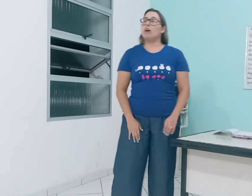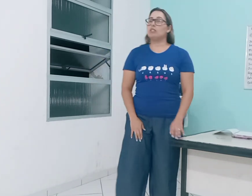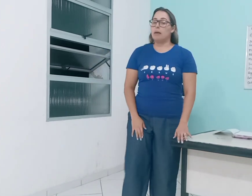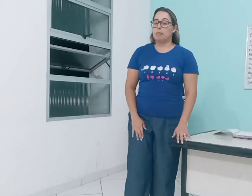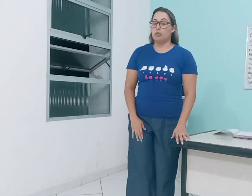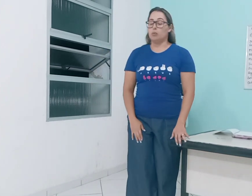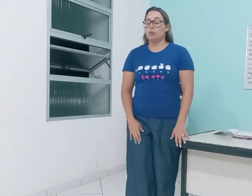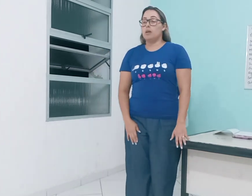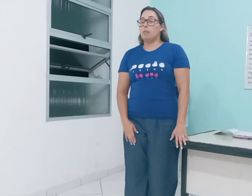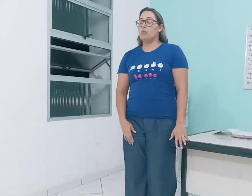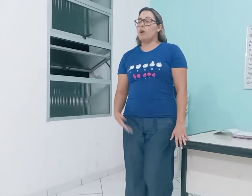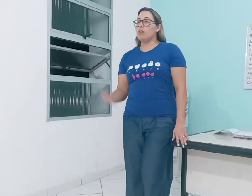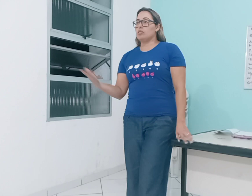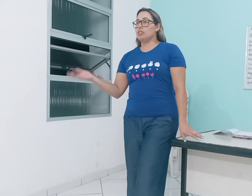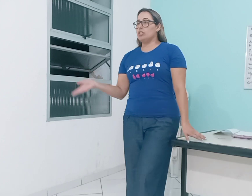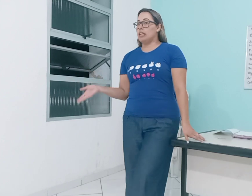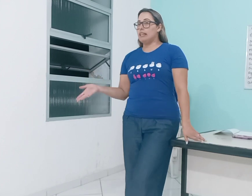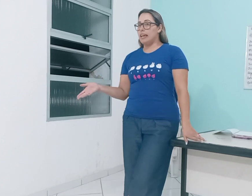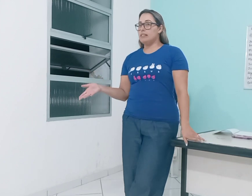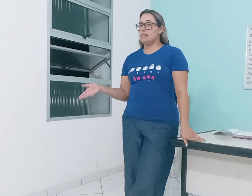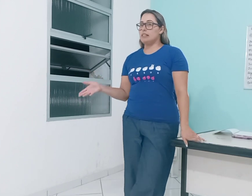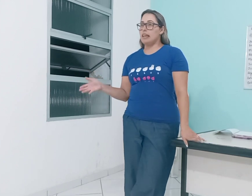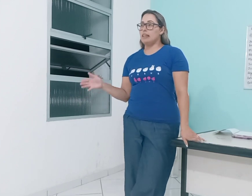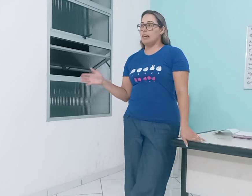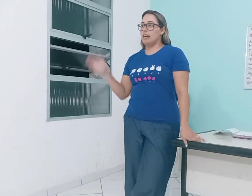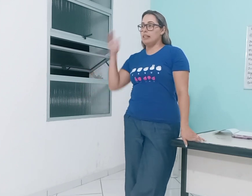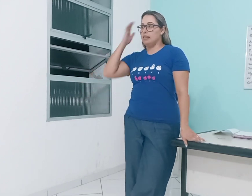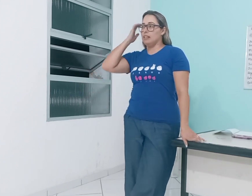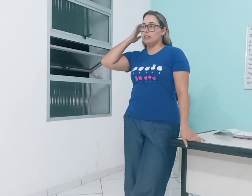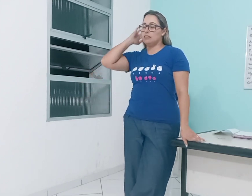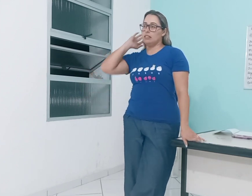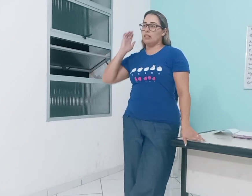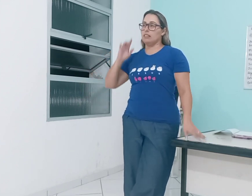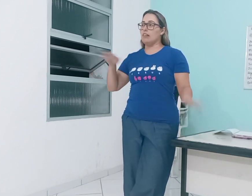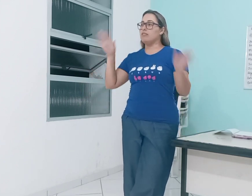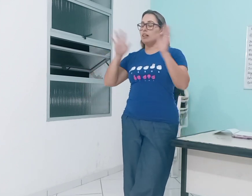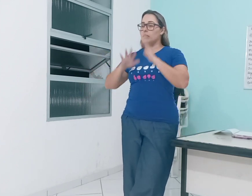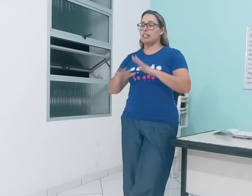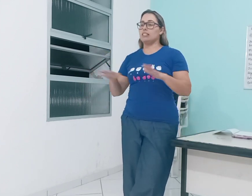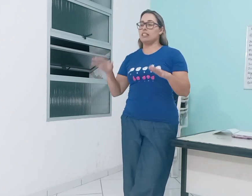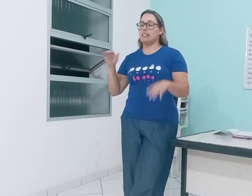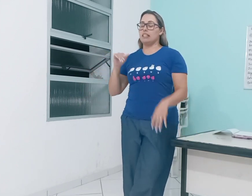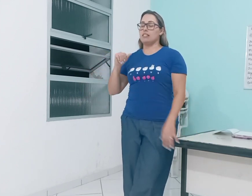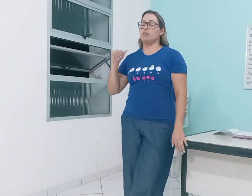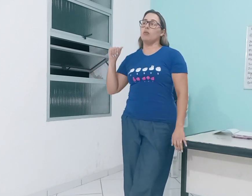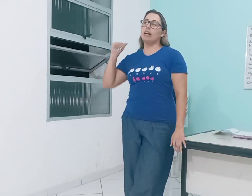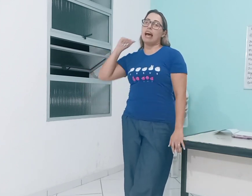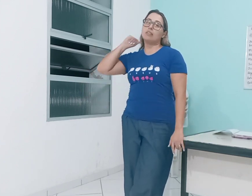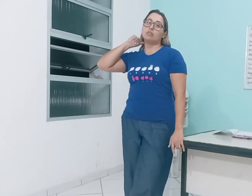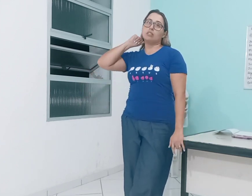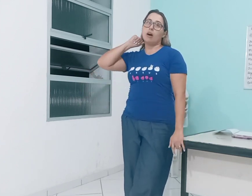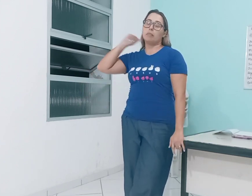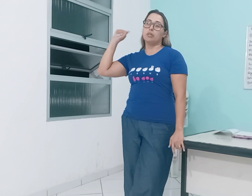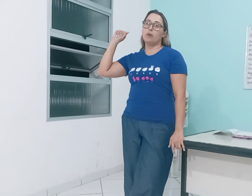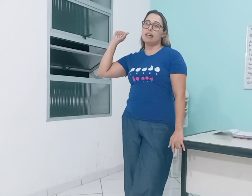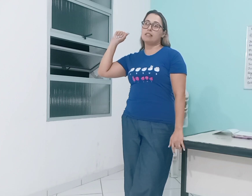de abril. Por causa de Tiradentes, né, que ele, né, da fama, né, dele ter se enfocado. Então, abril é